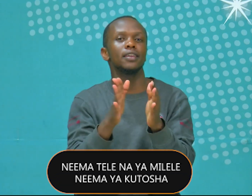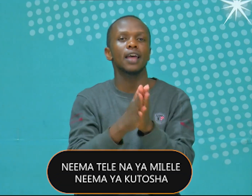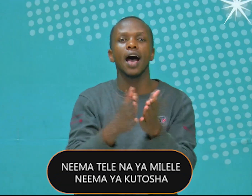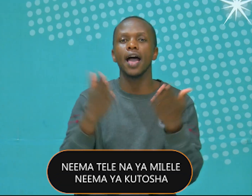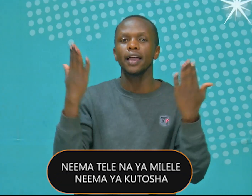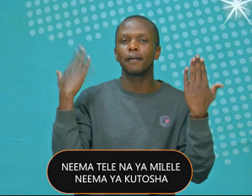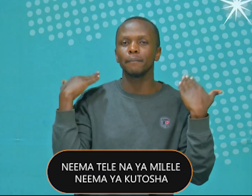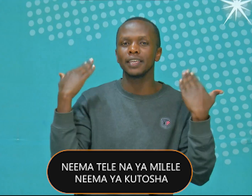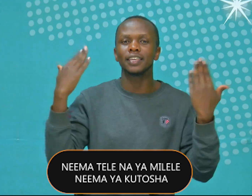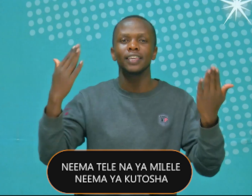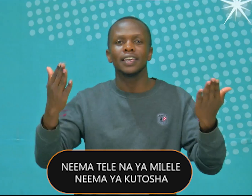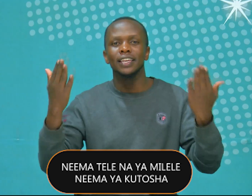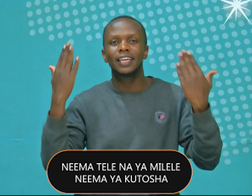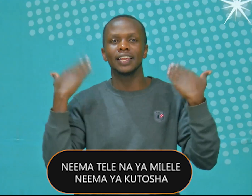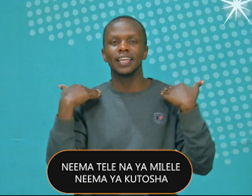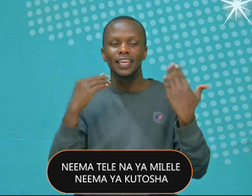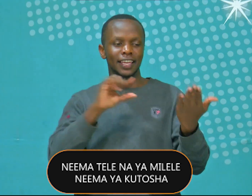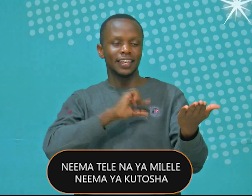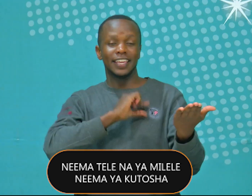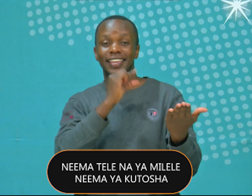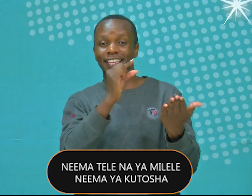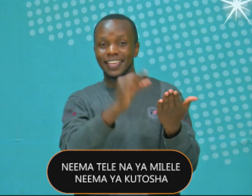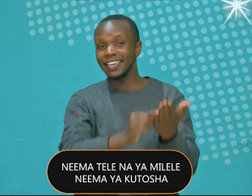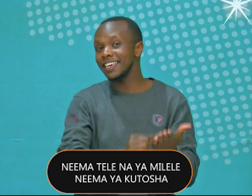tena ya milele